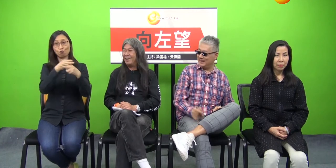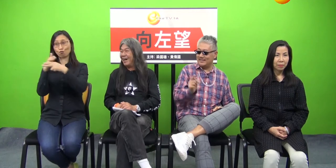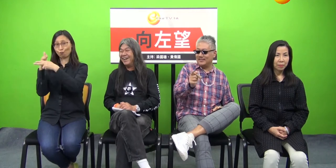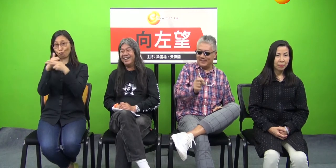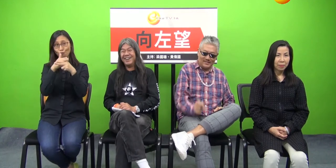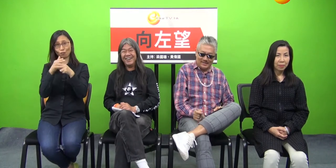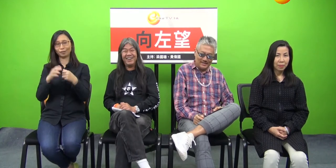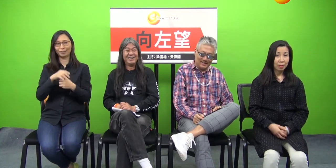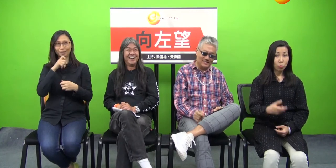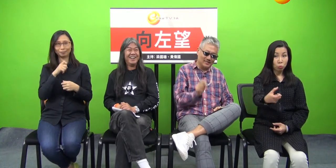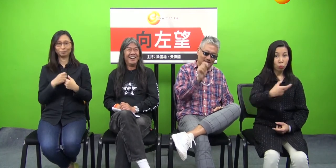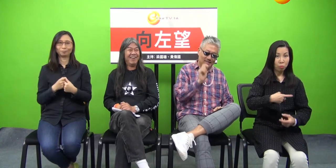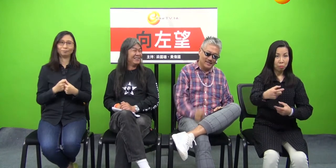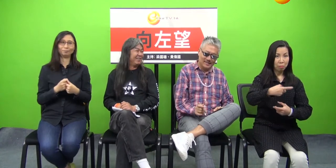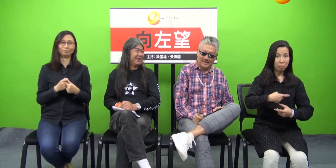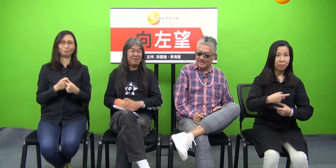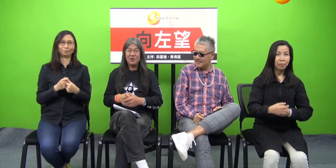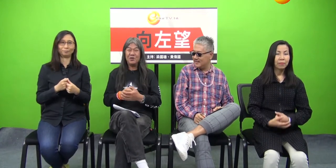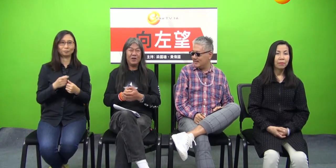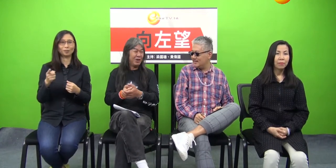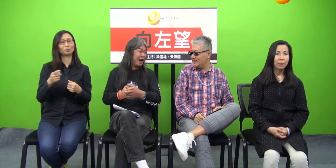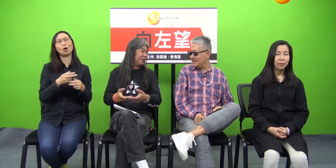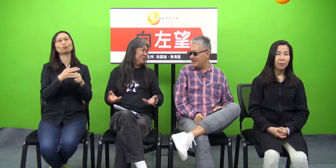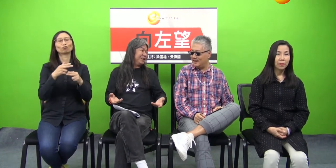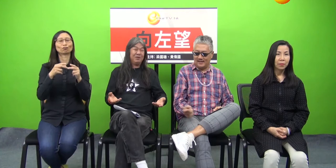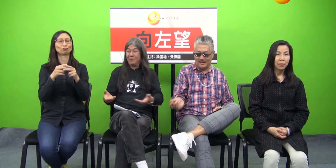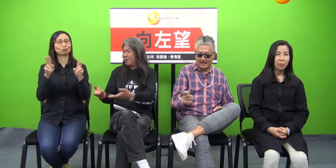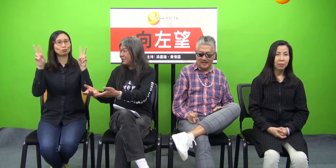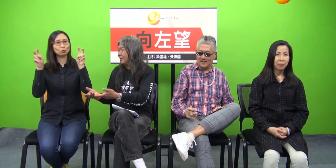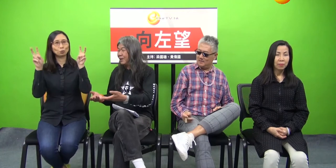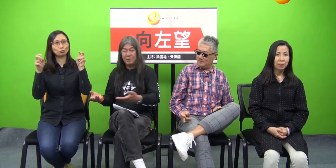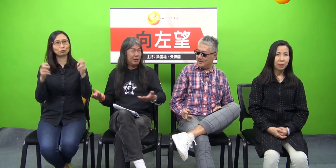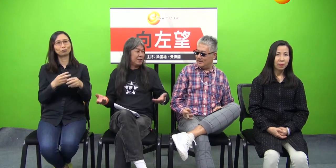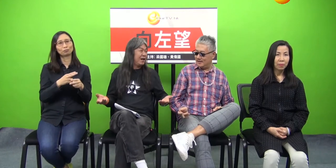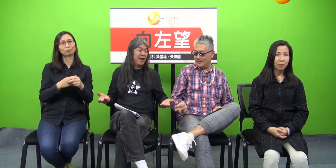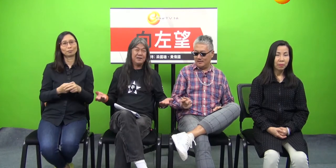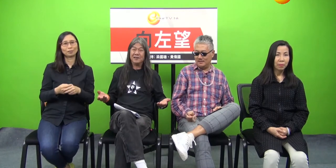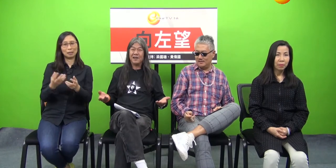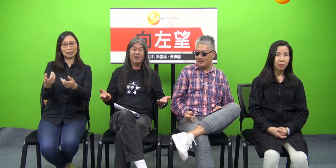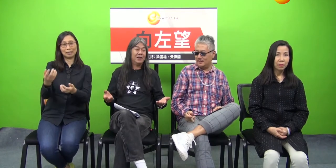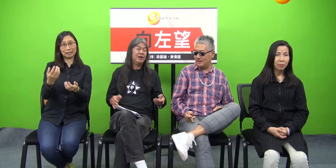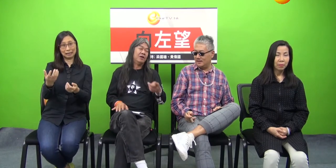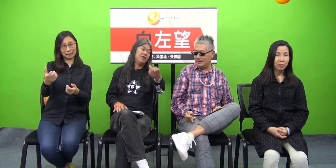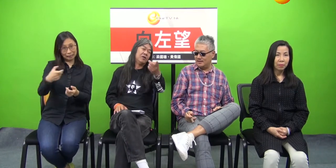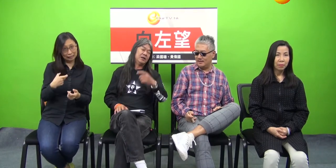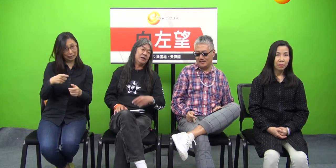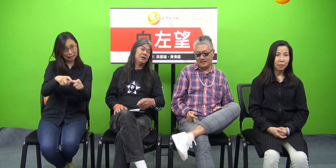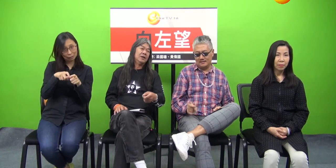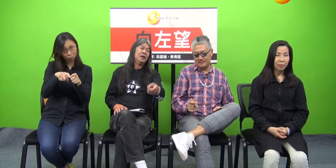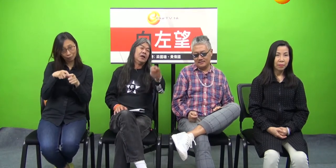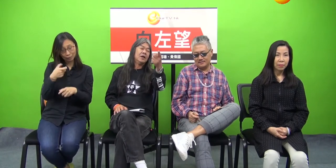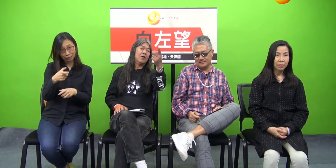是要收錢喎、啊，要收錢， 係咪？因為係咪專傳媒叫我搞我都唔知啊，咪收錢，係咪收黑錢啊？搞嘅，咪阿哥好簡